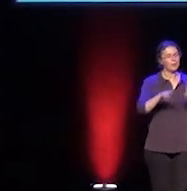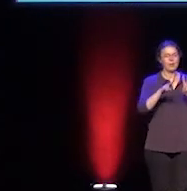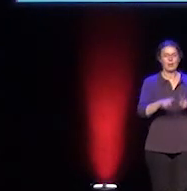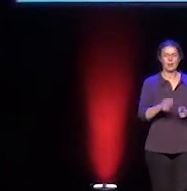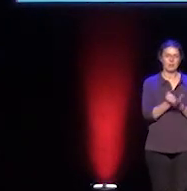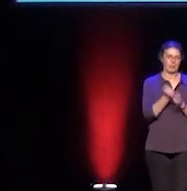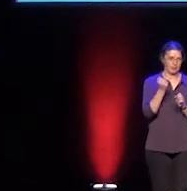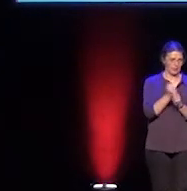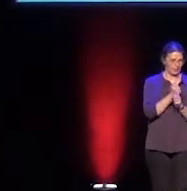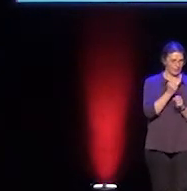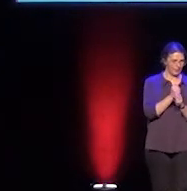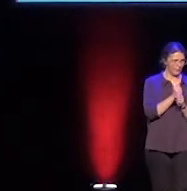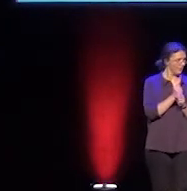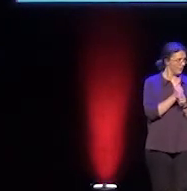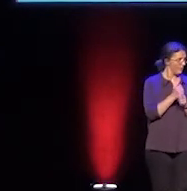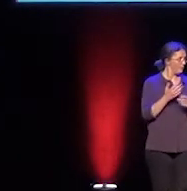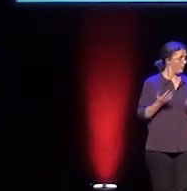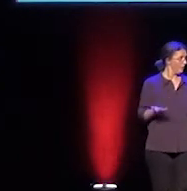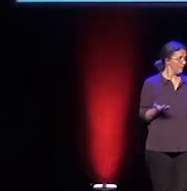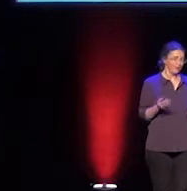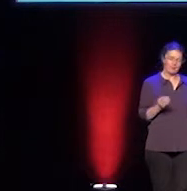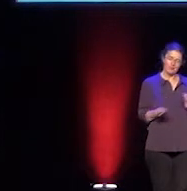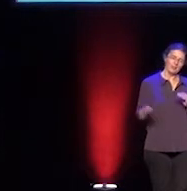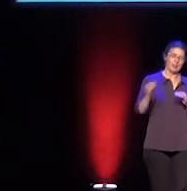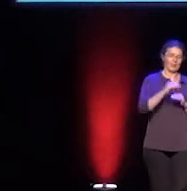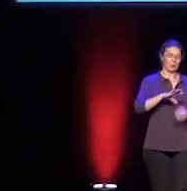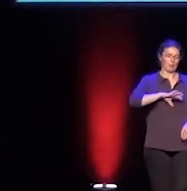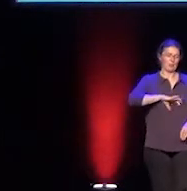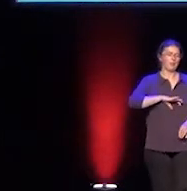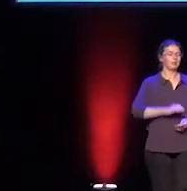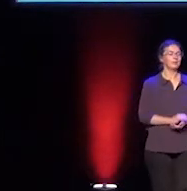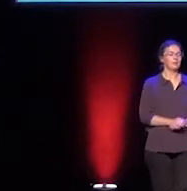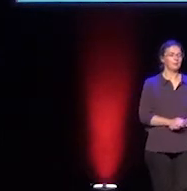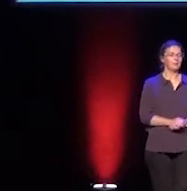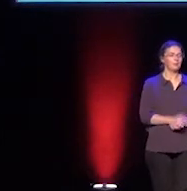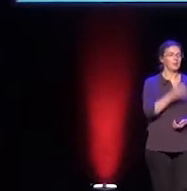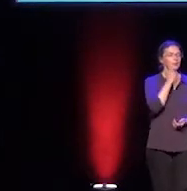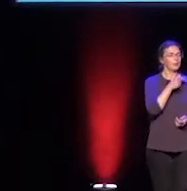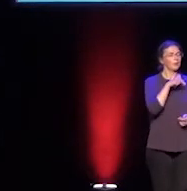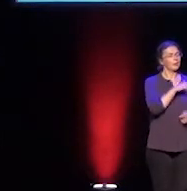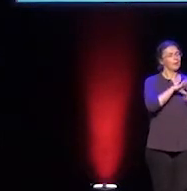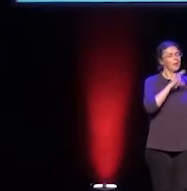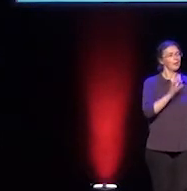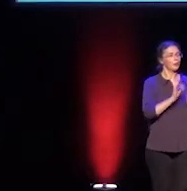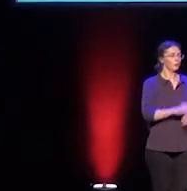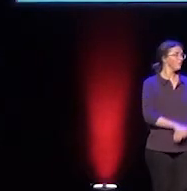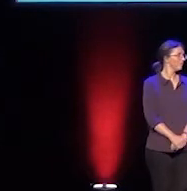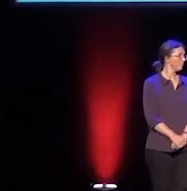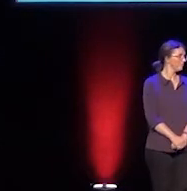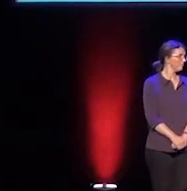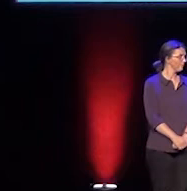ehrenamtlichen Arbeit. Das ist die Ergänzung zu der Medaille. Ich wünsche dir alles erdenklich Gute, Eduard.